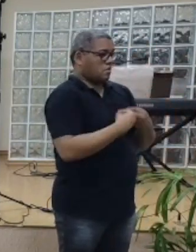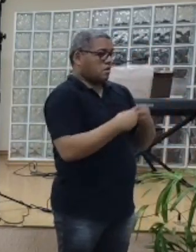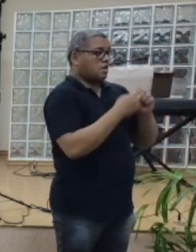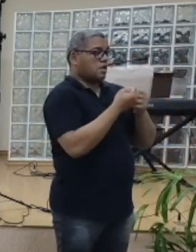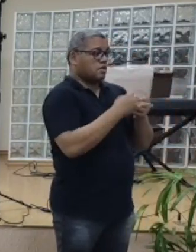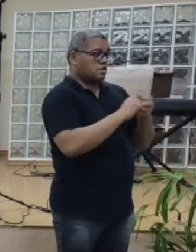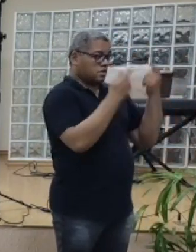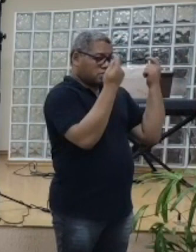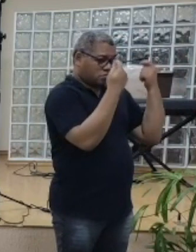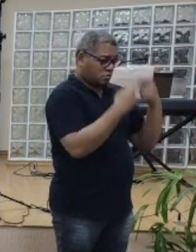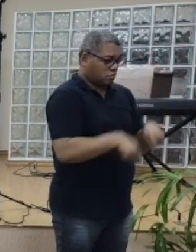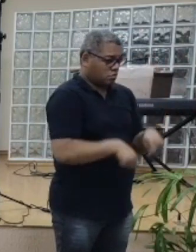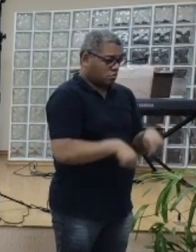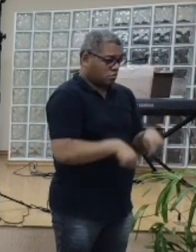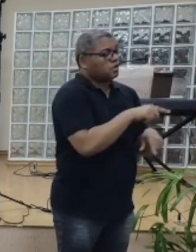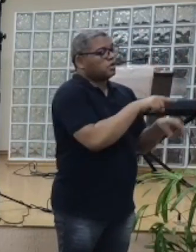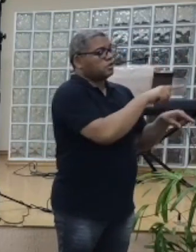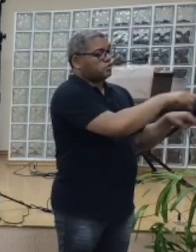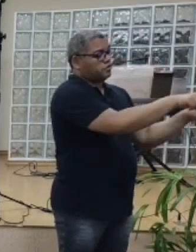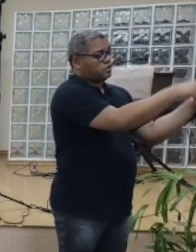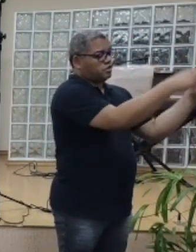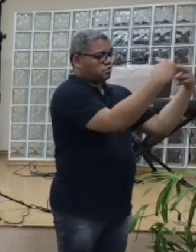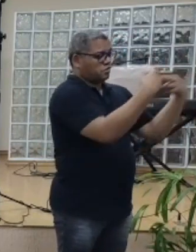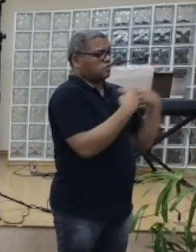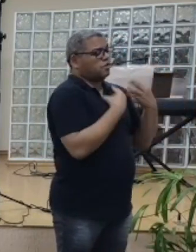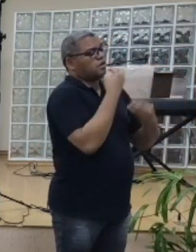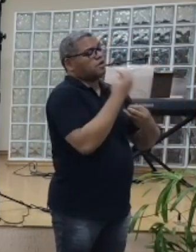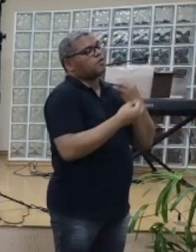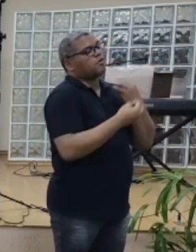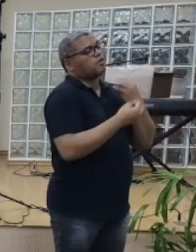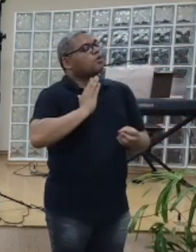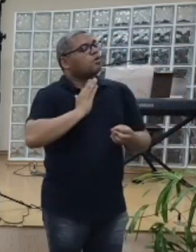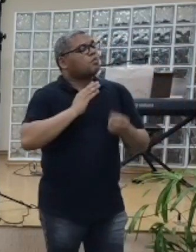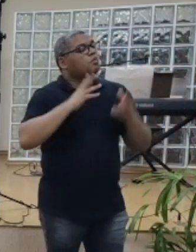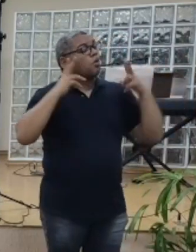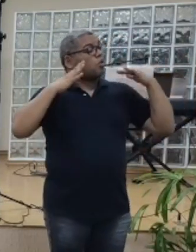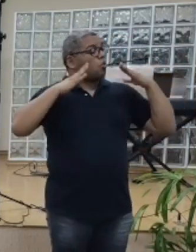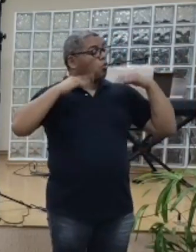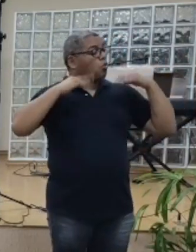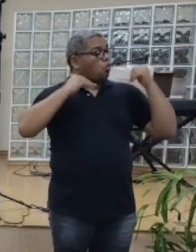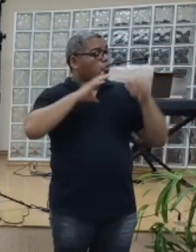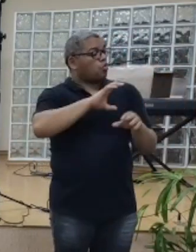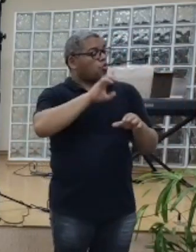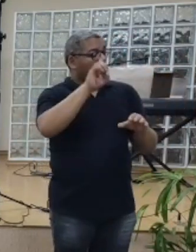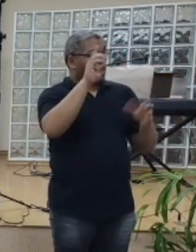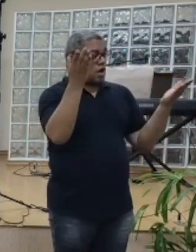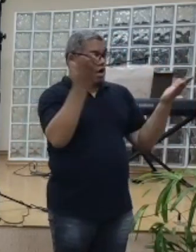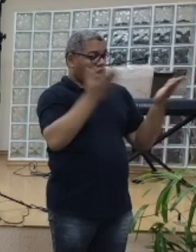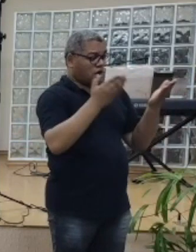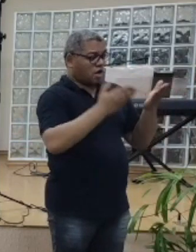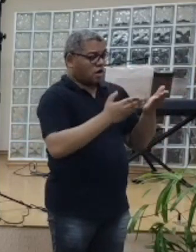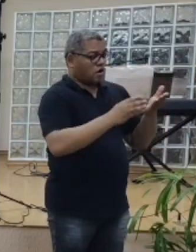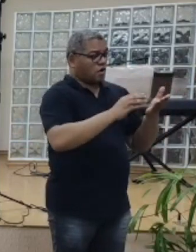como o próprio Cristo, a mensagem sendo trazida, agora eu me torno inimigo?